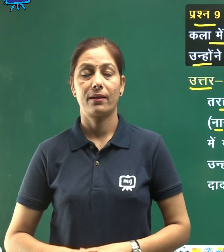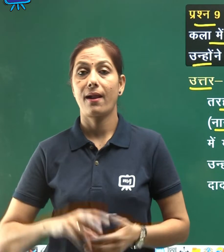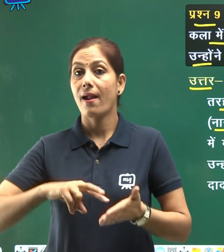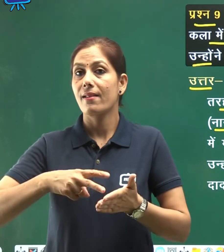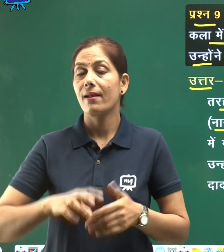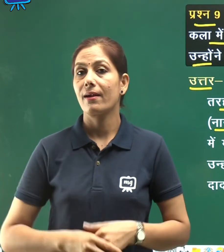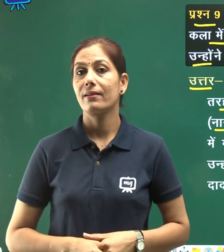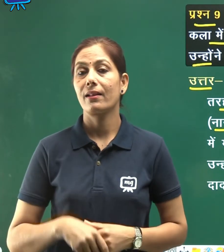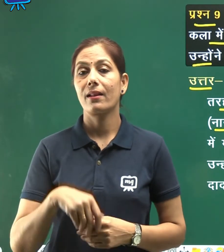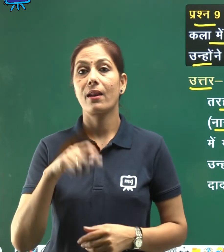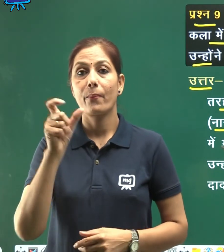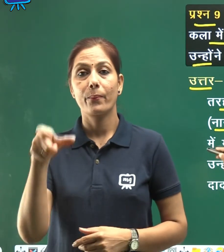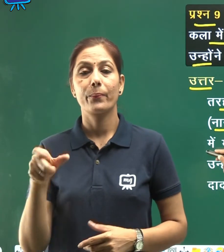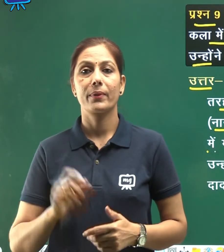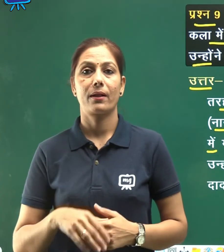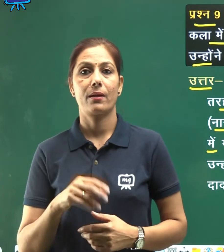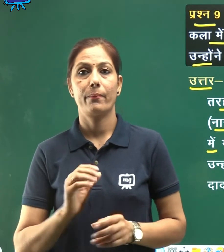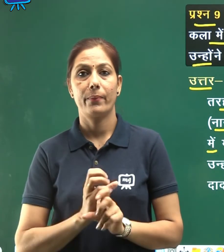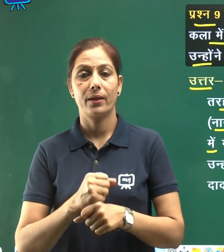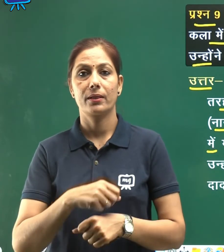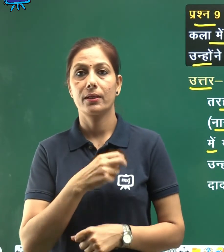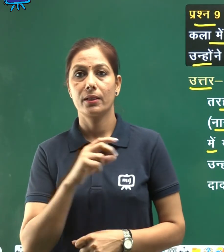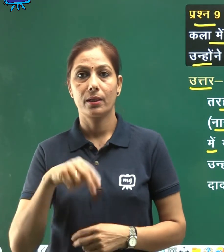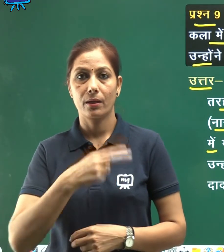अर्थात नान बाई बनाने की कला में